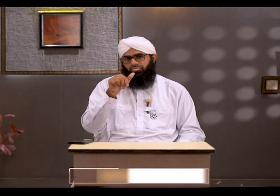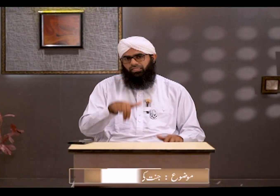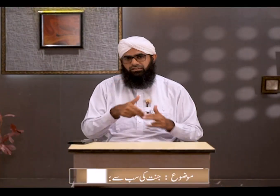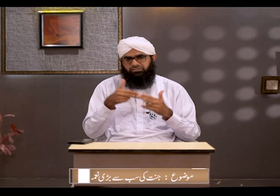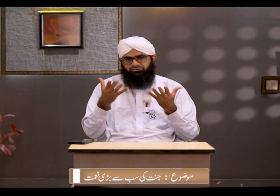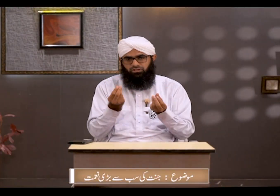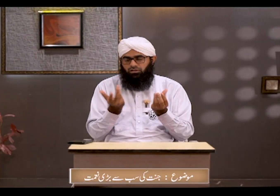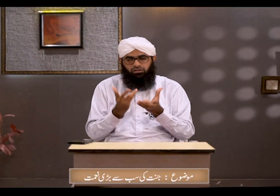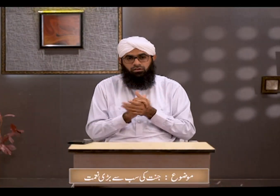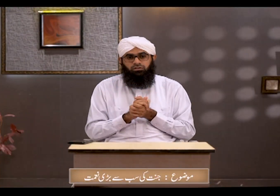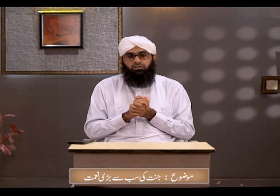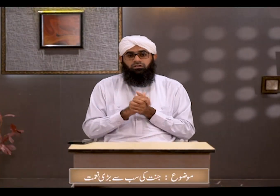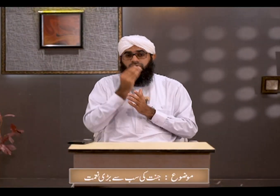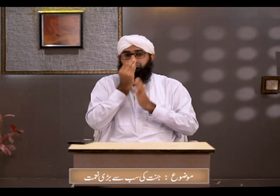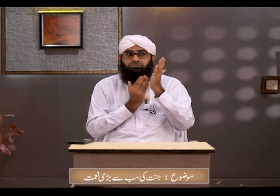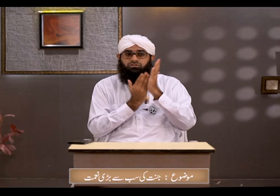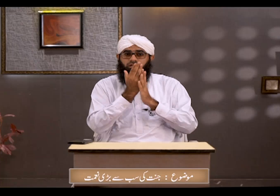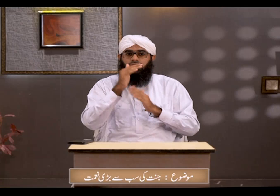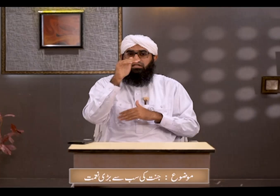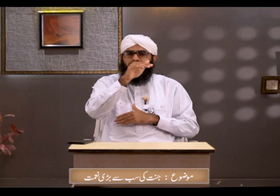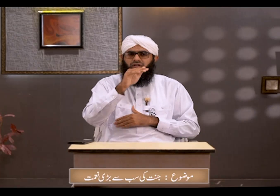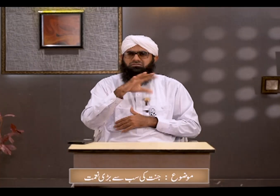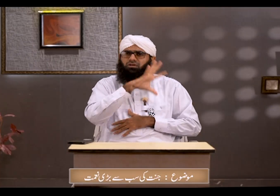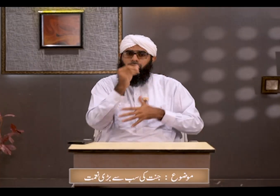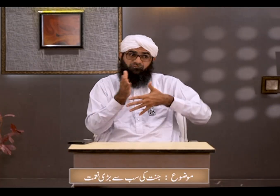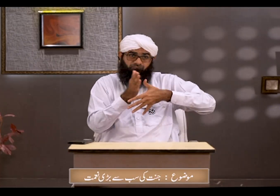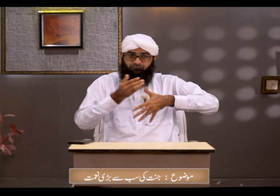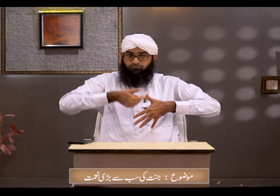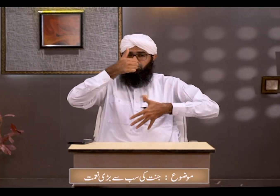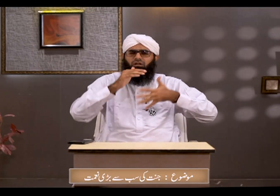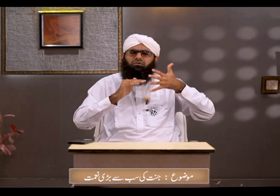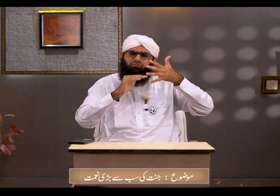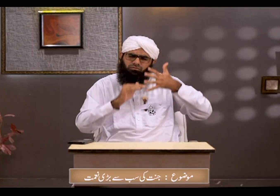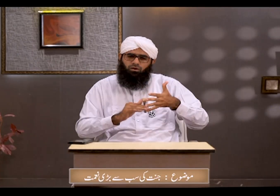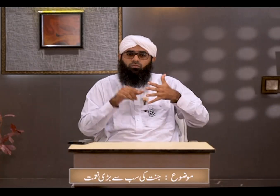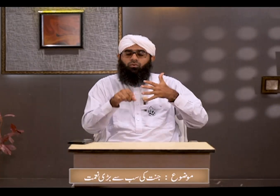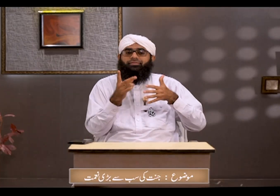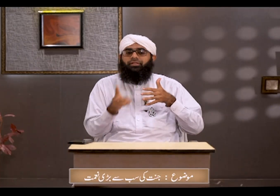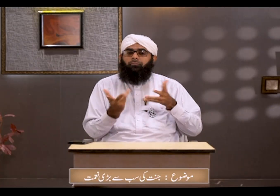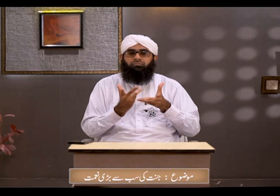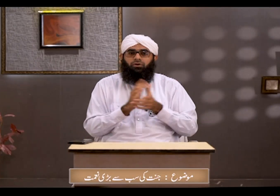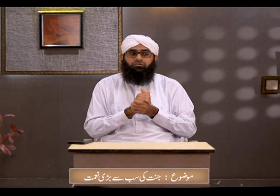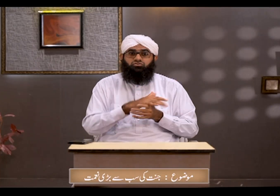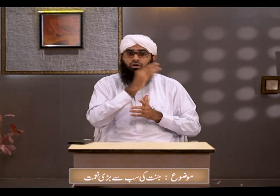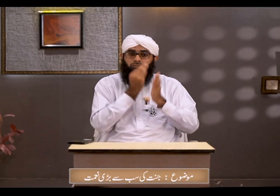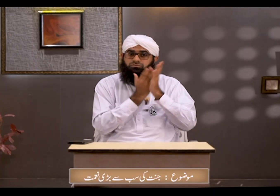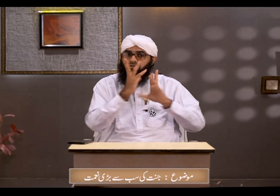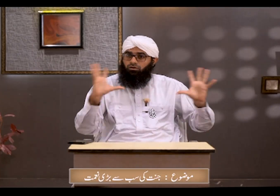جس جنتی کا سب سے کم درجہ ہوگا وہ شخص جنتیوں کے جنت میں داخل ہونے کے بعد آئے گا۔ اس سے کہا جائے گا